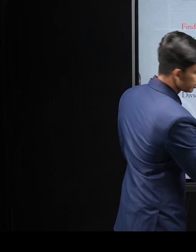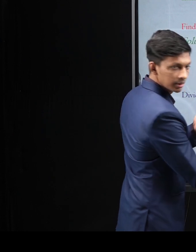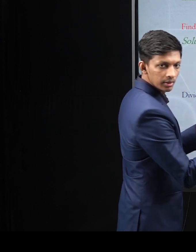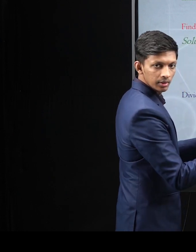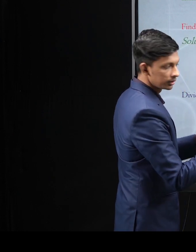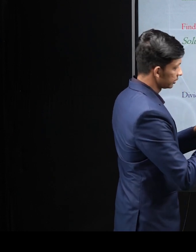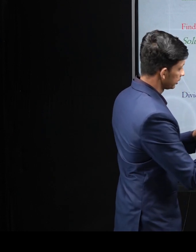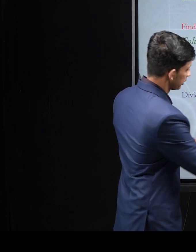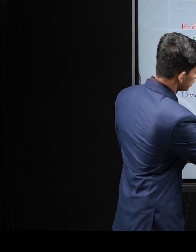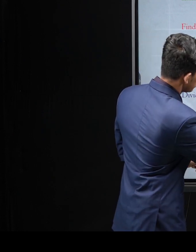64/243/8/9.